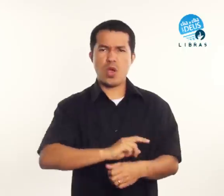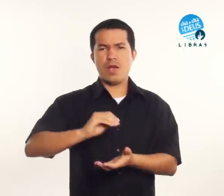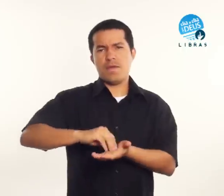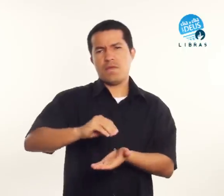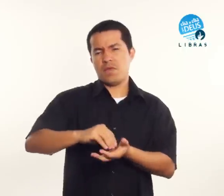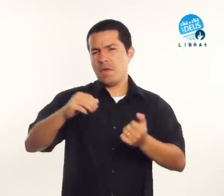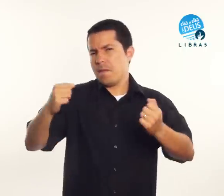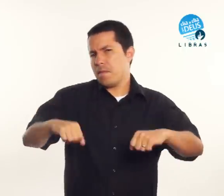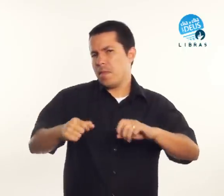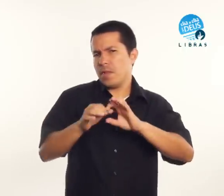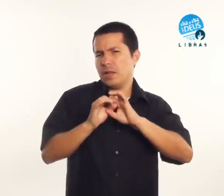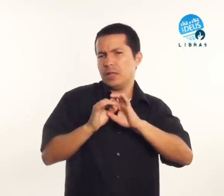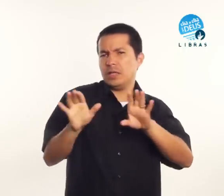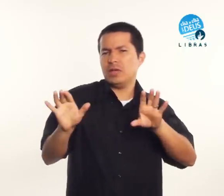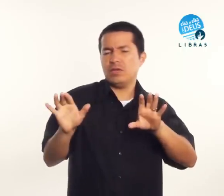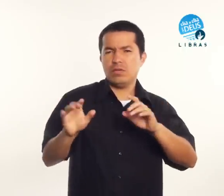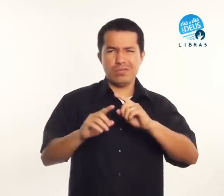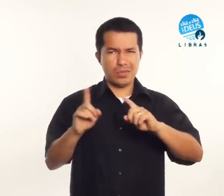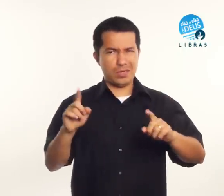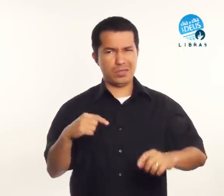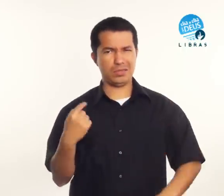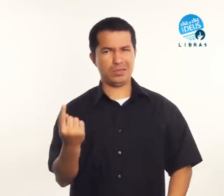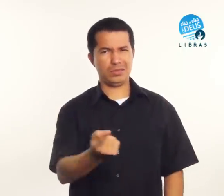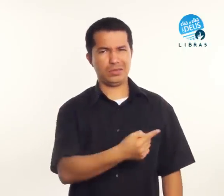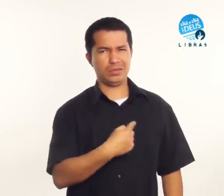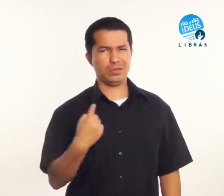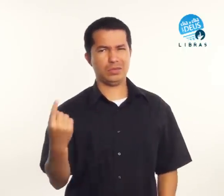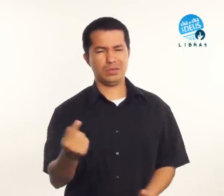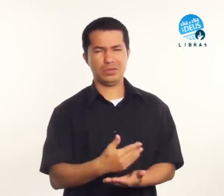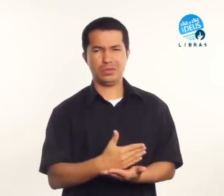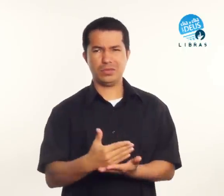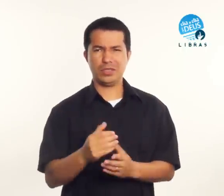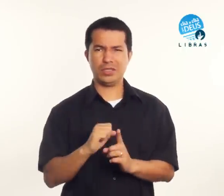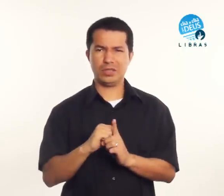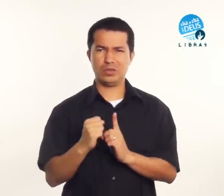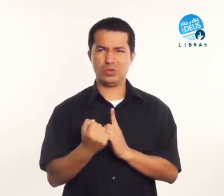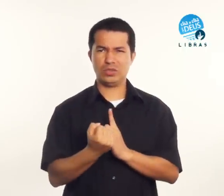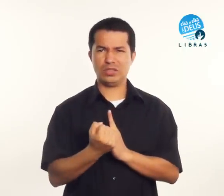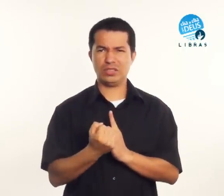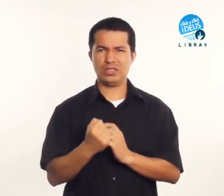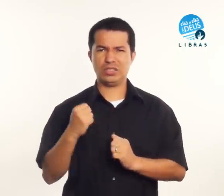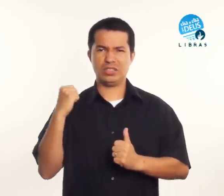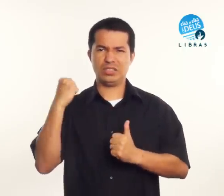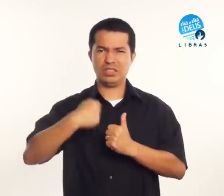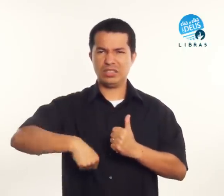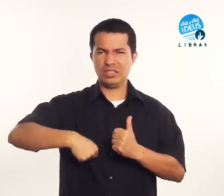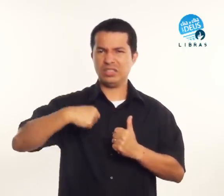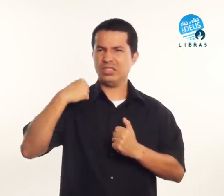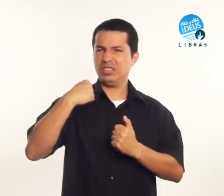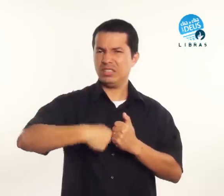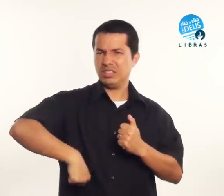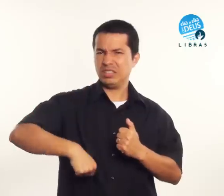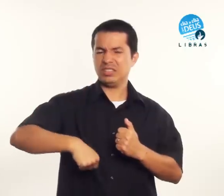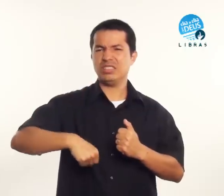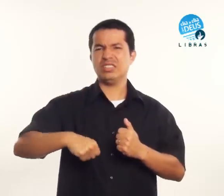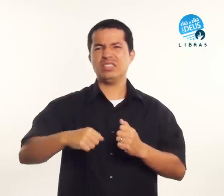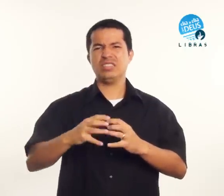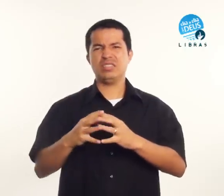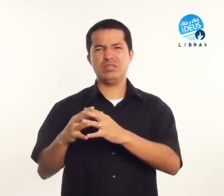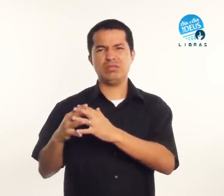coisas. E aí a gente constrói uma sociedade de violência, uma sociedade de opressão, uma